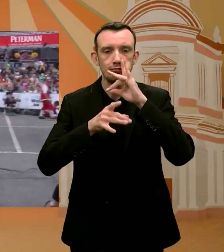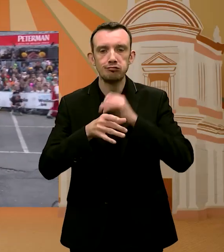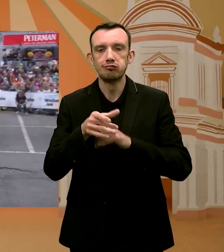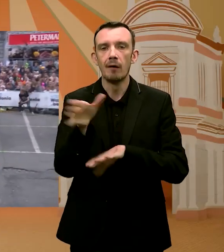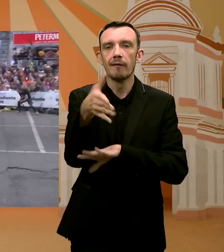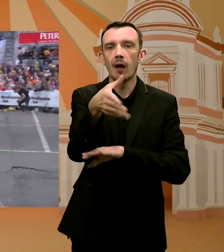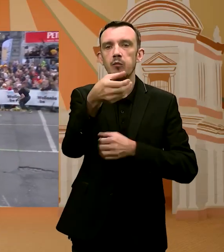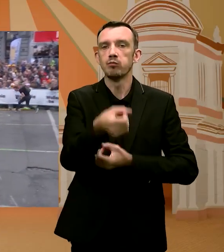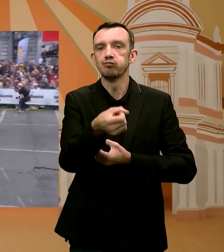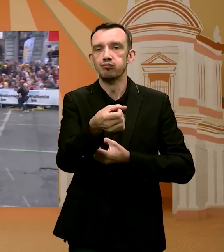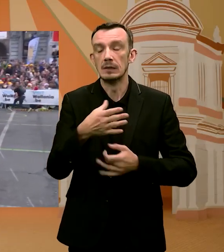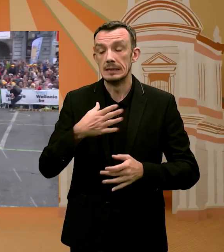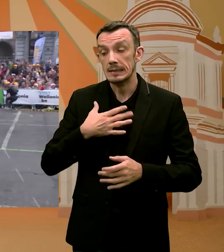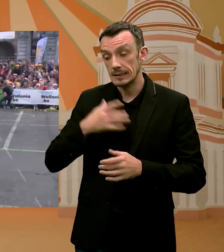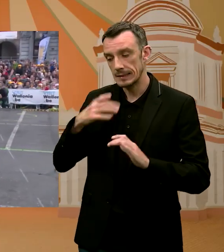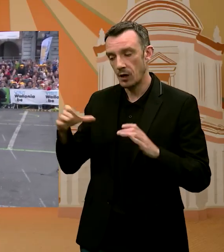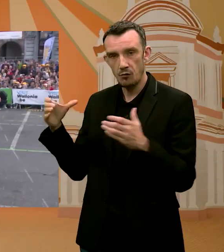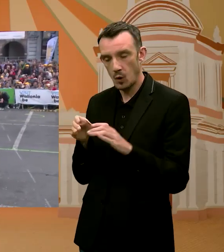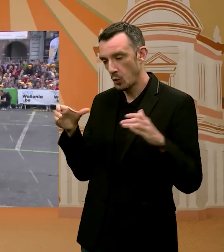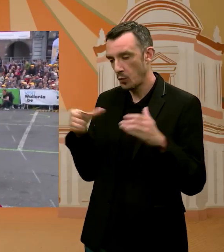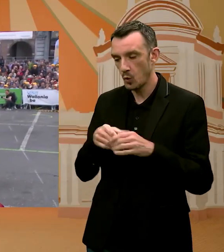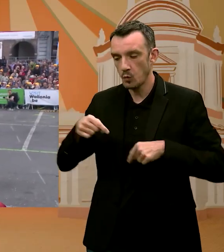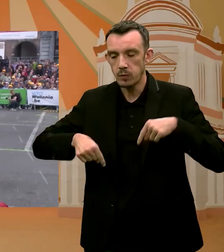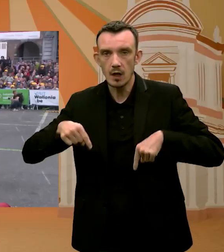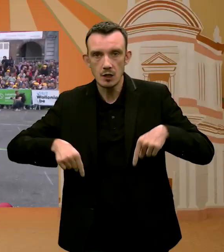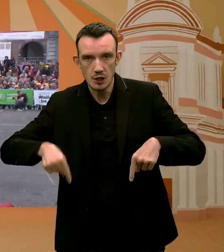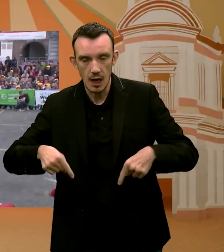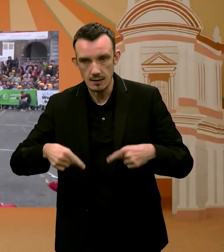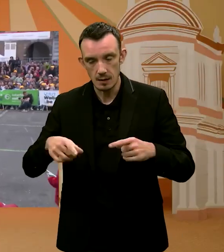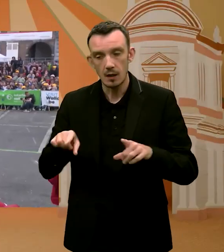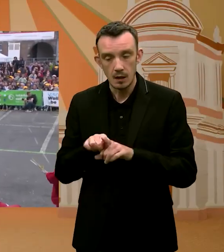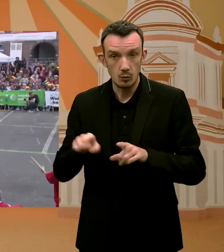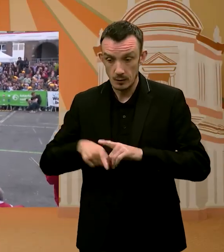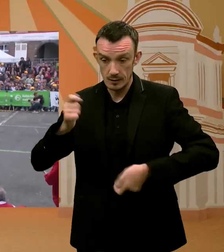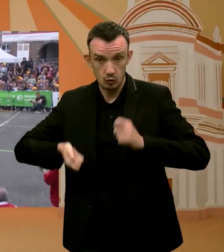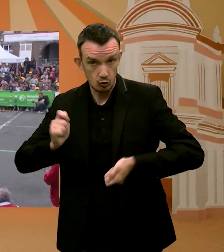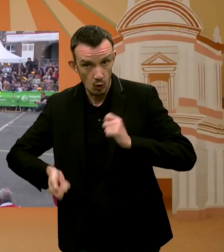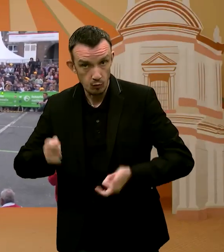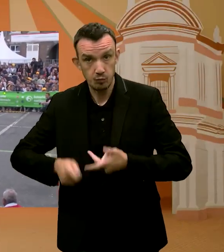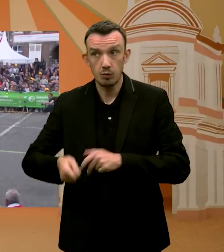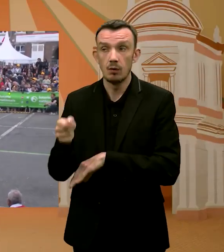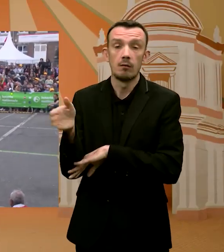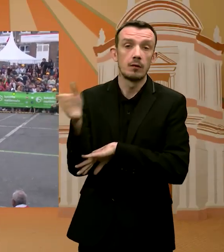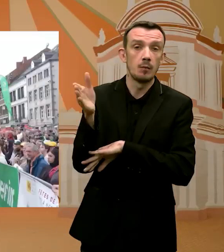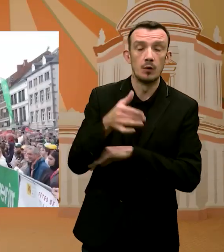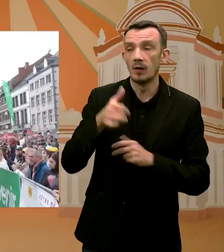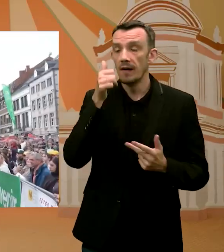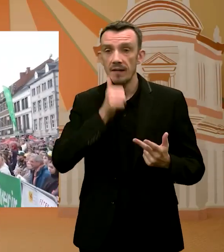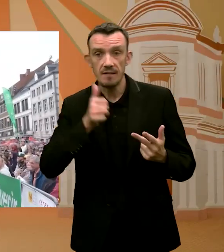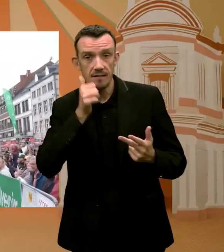de jouteurs sur échasse. Les échasseurs, c'est aussi les tambours, les drapeaux, les échasseuses, les capitaines, Yves De Vos aussi